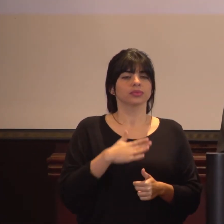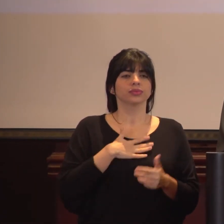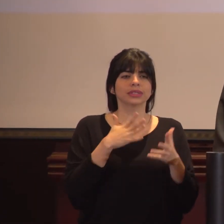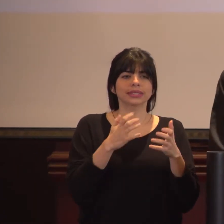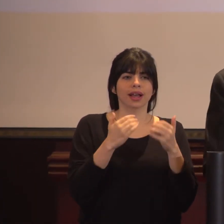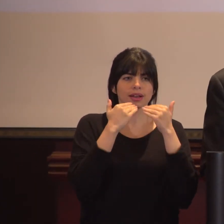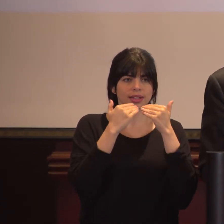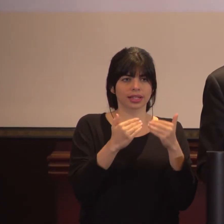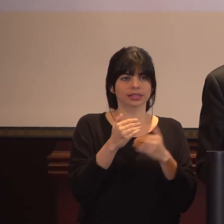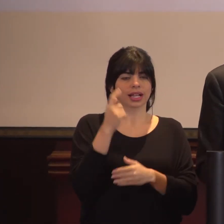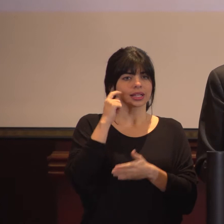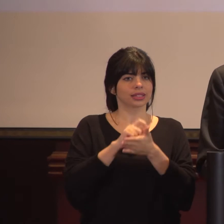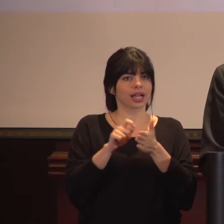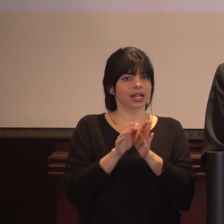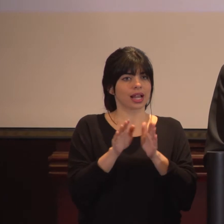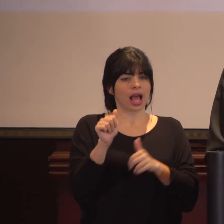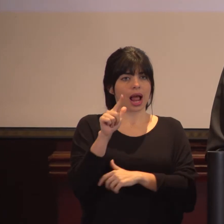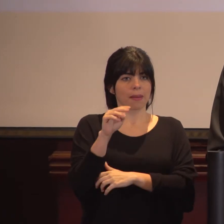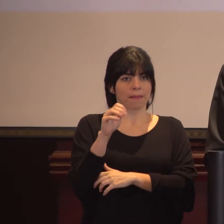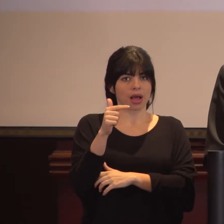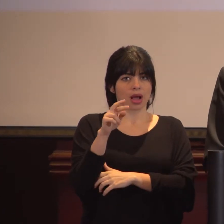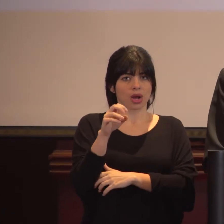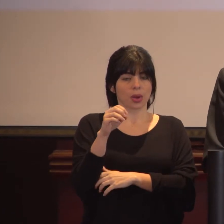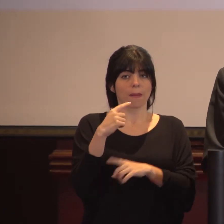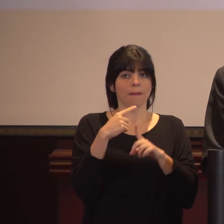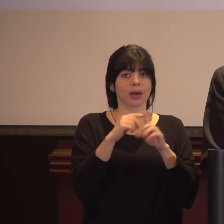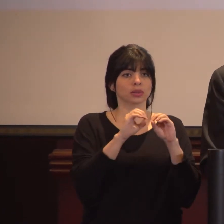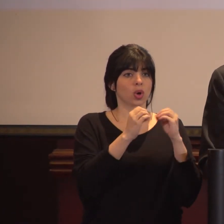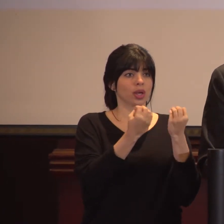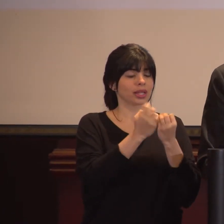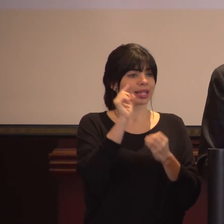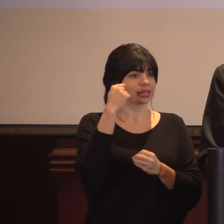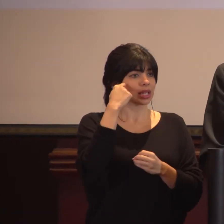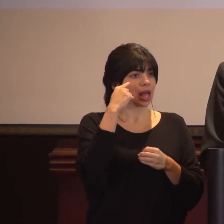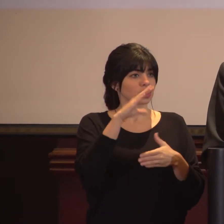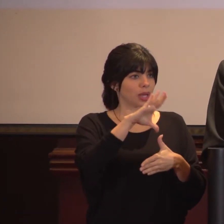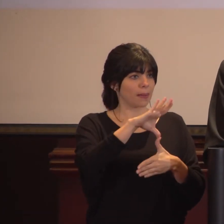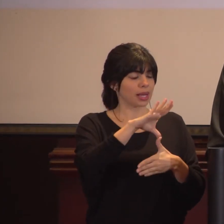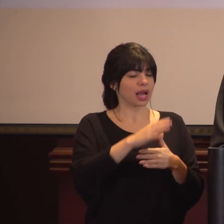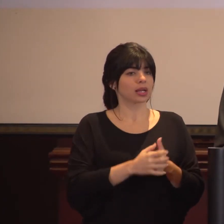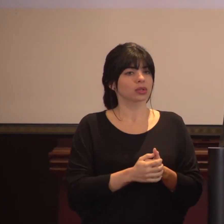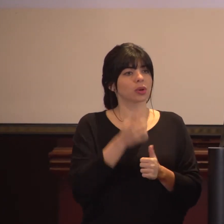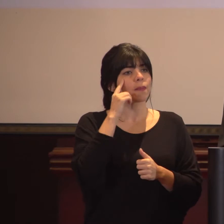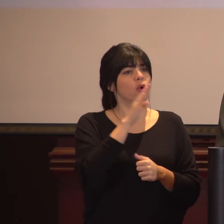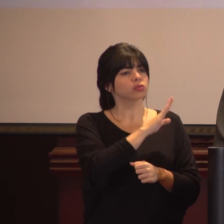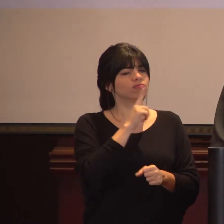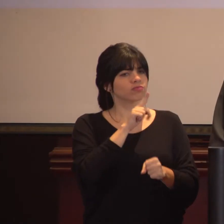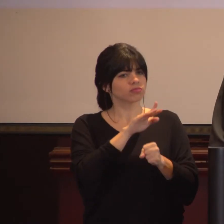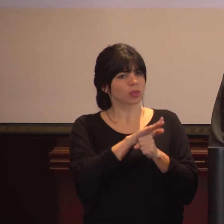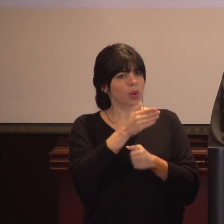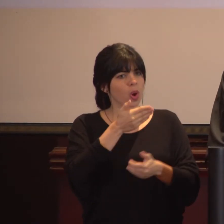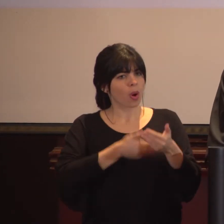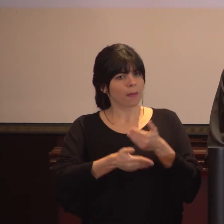agradecer al secretario general almagro y a la Organización de Estados americanos por su compromiso y